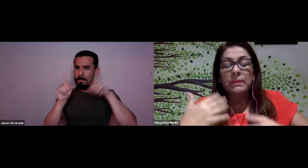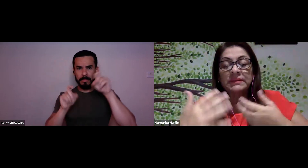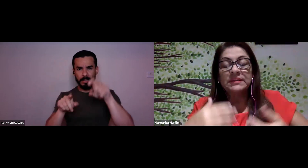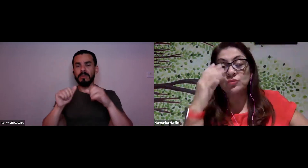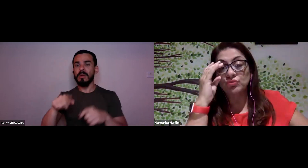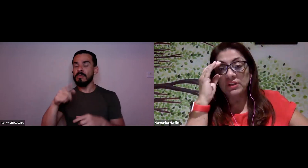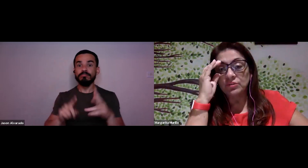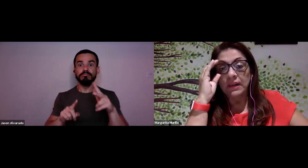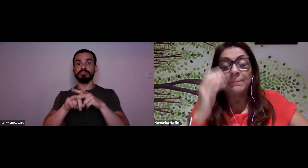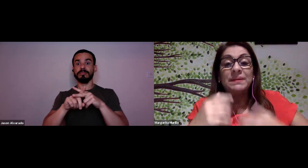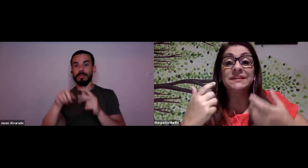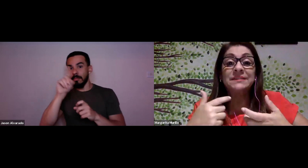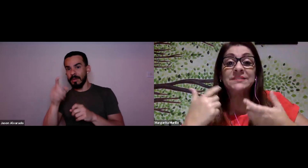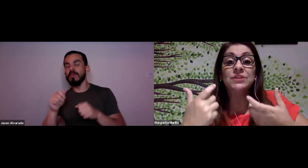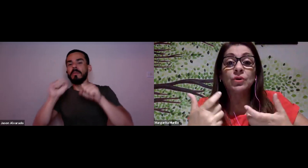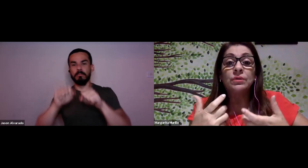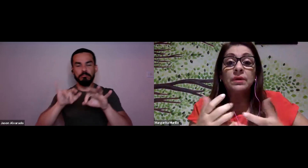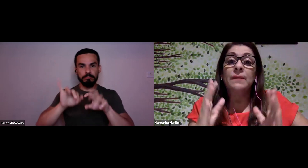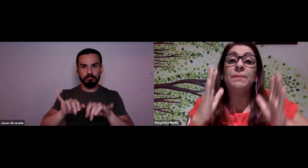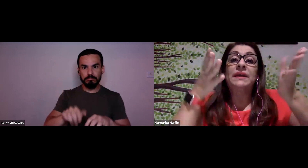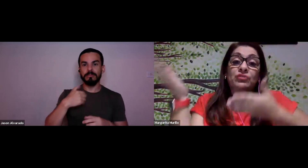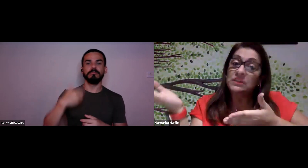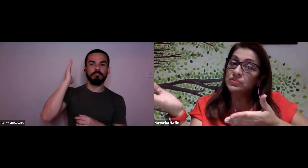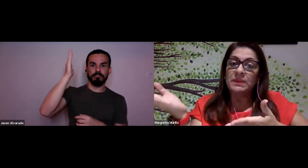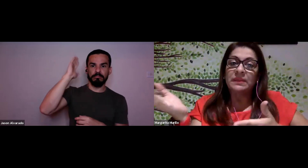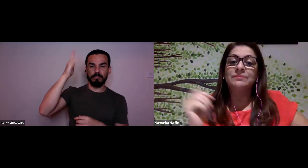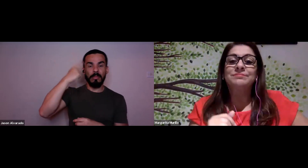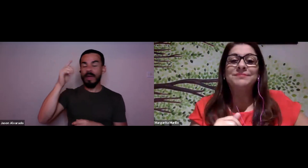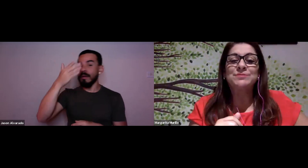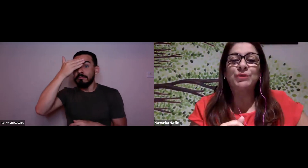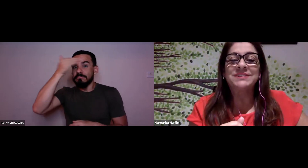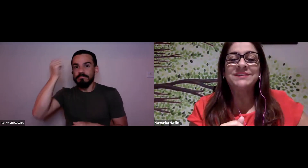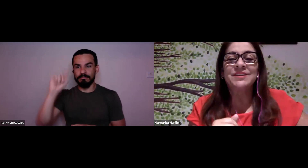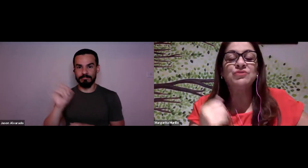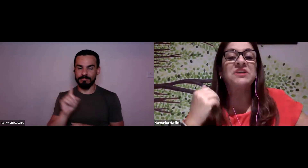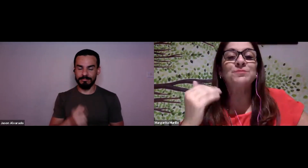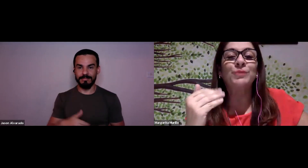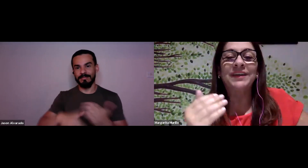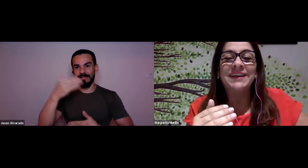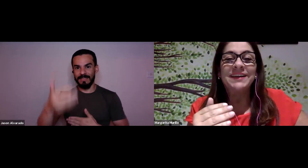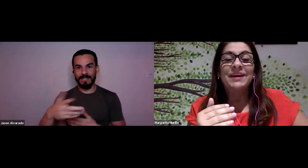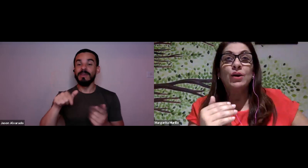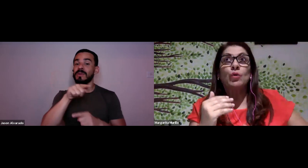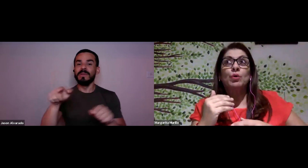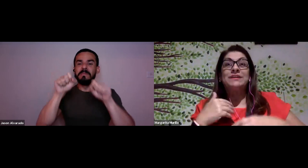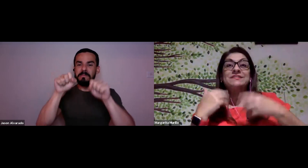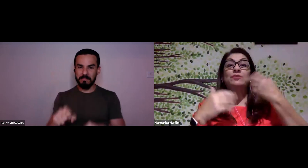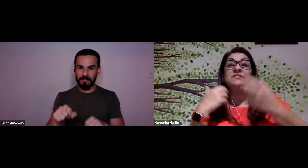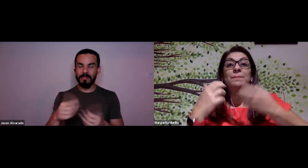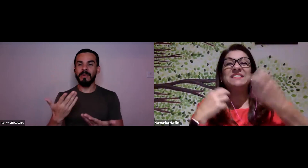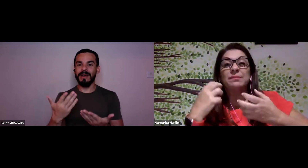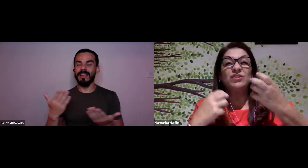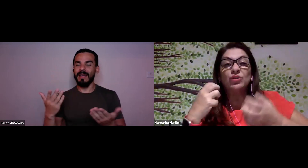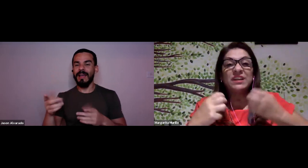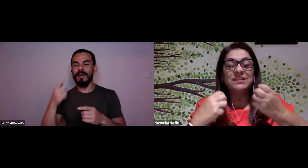conforme va transcurriendo la presentación para que no se les olviden después y ustedes puedan ir como